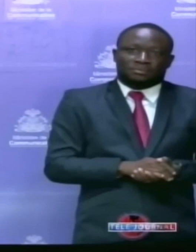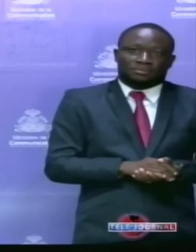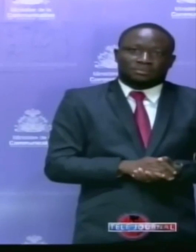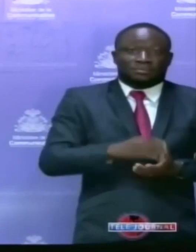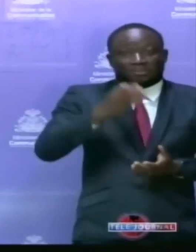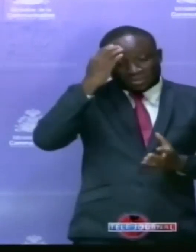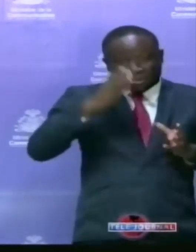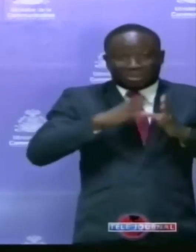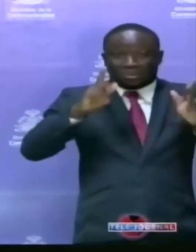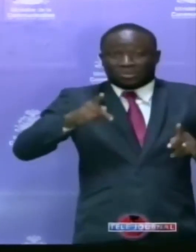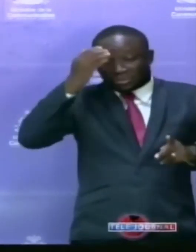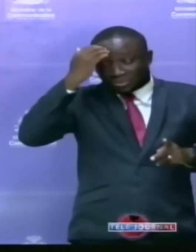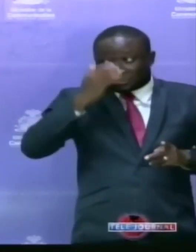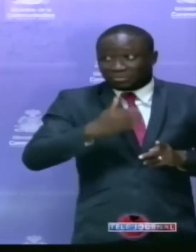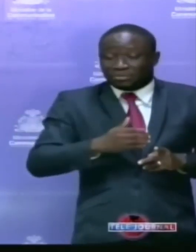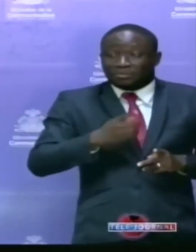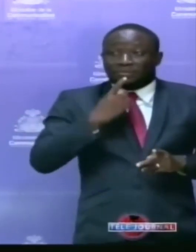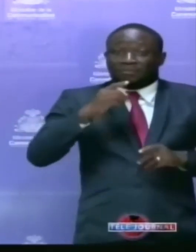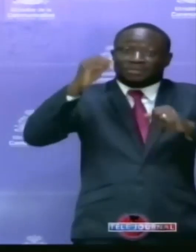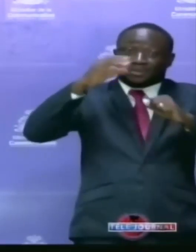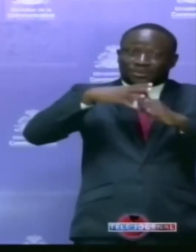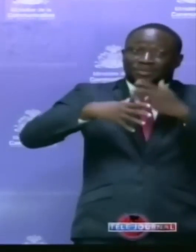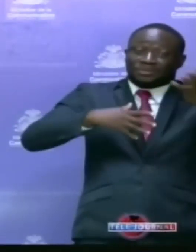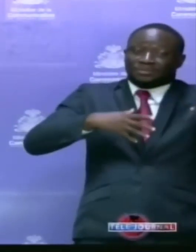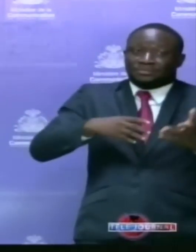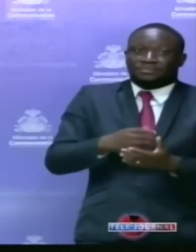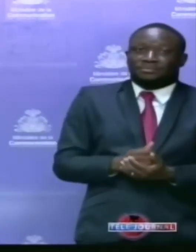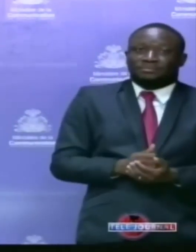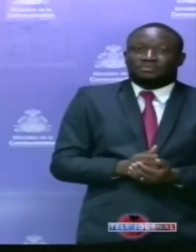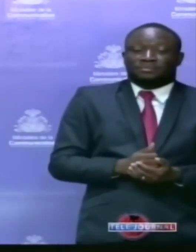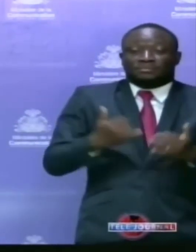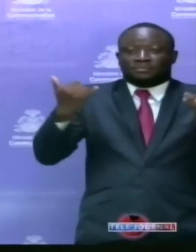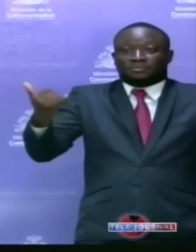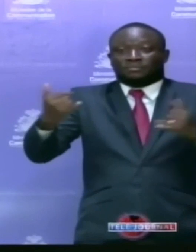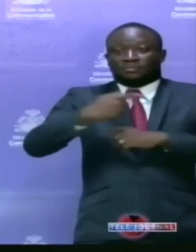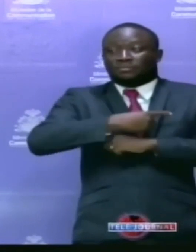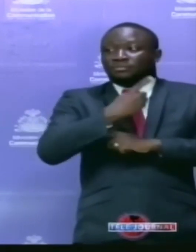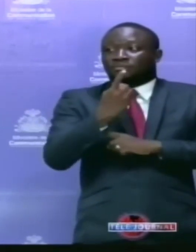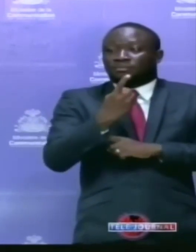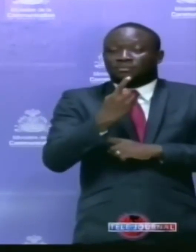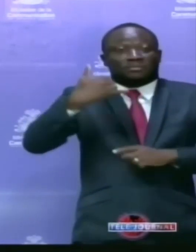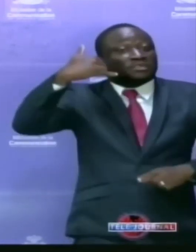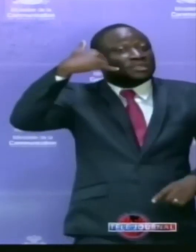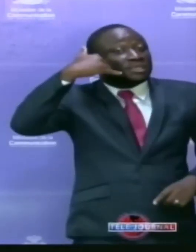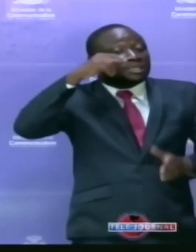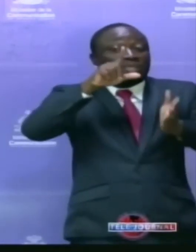Nous avons une pile comme nous, avec le conseil Sabaï. Je dis là, venez la